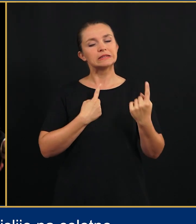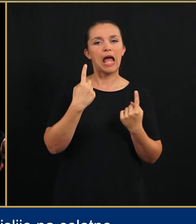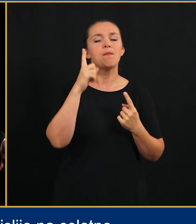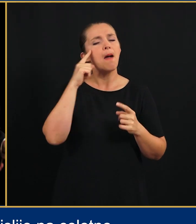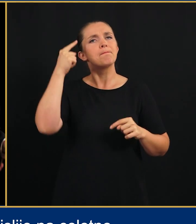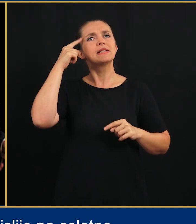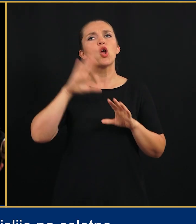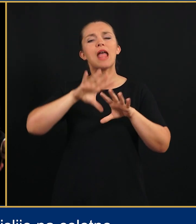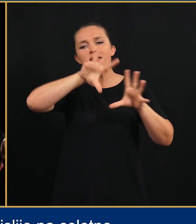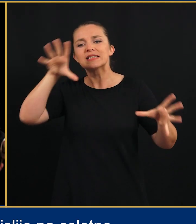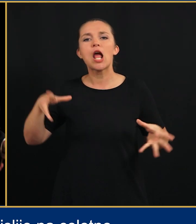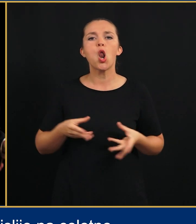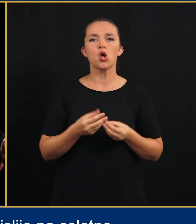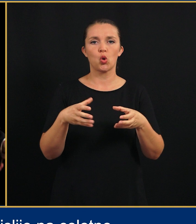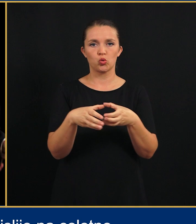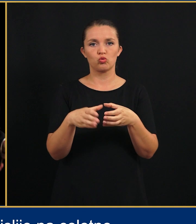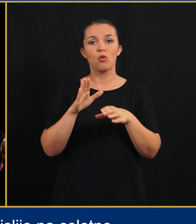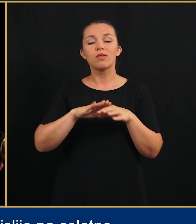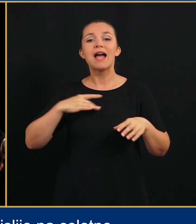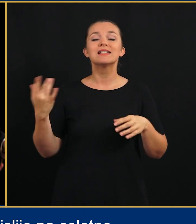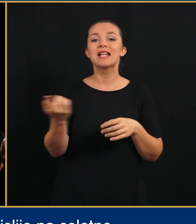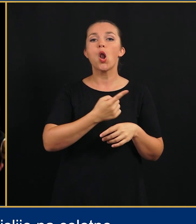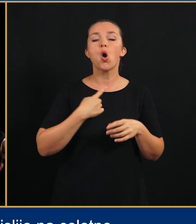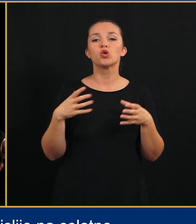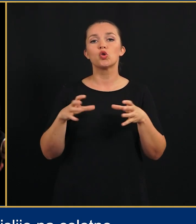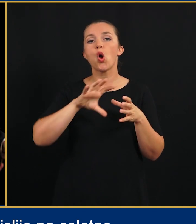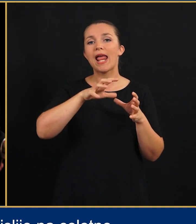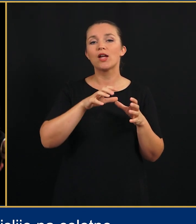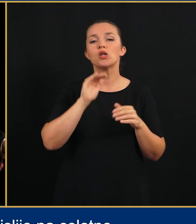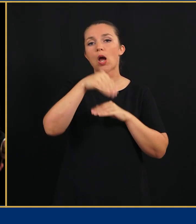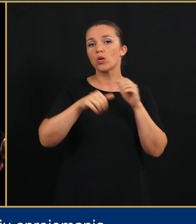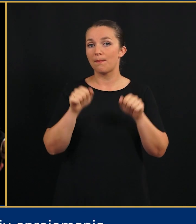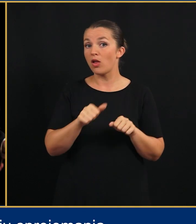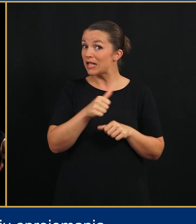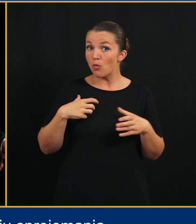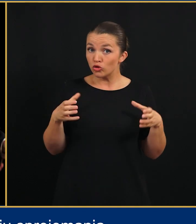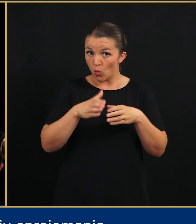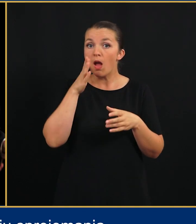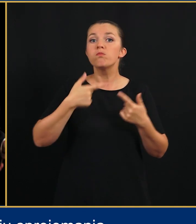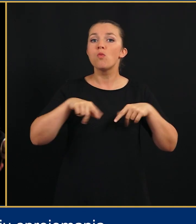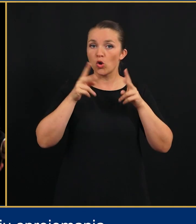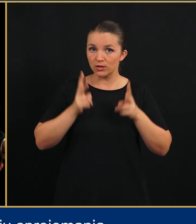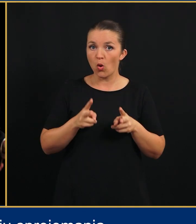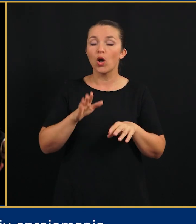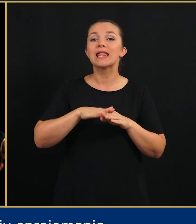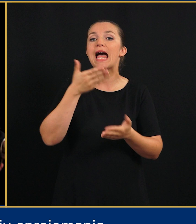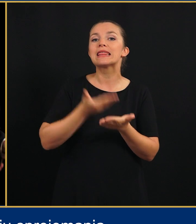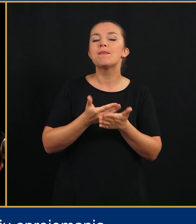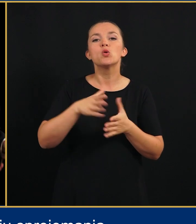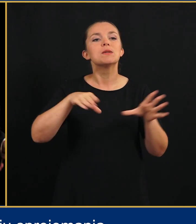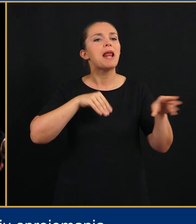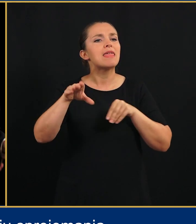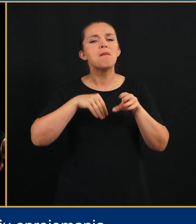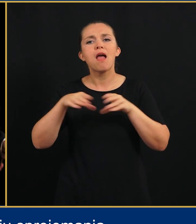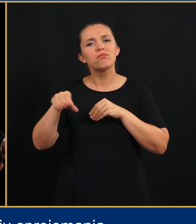a z mislijo na celotno družbo, na celotno regijo Zahodnega Balkana. Le skupaj bomo zmogli, na temelju